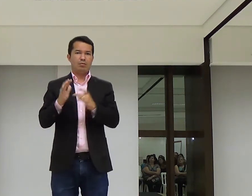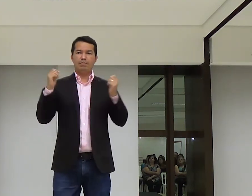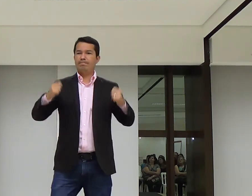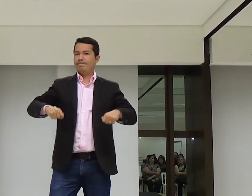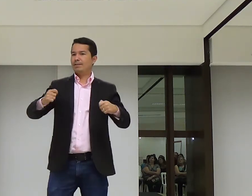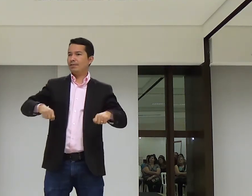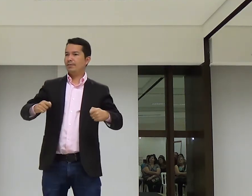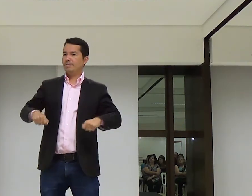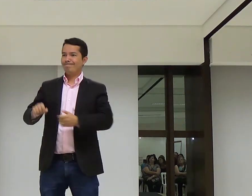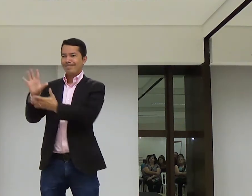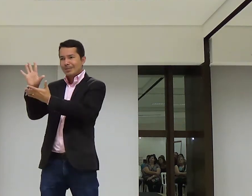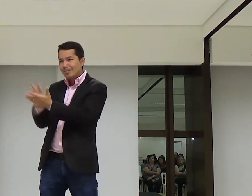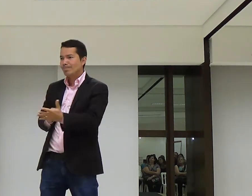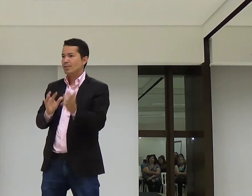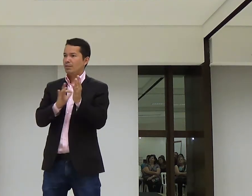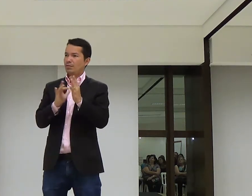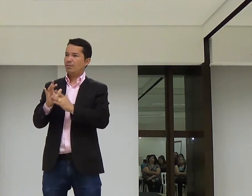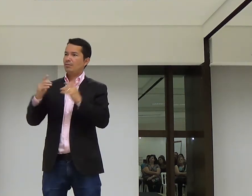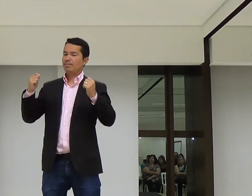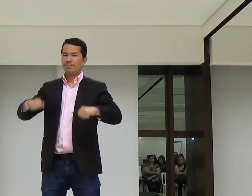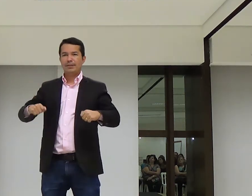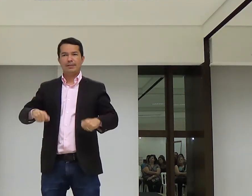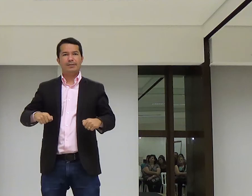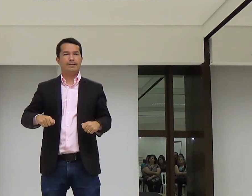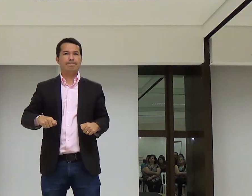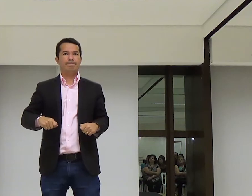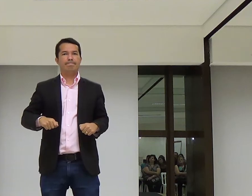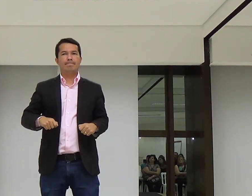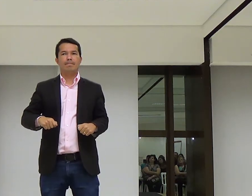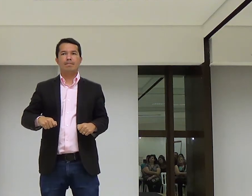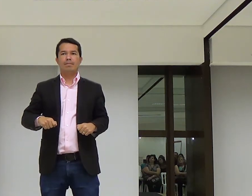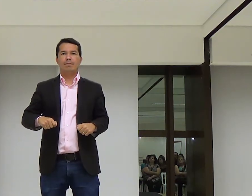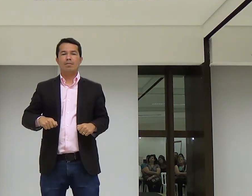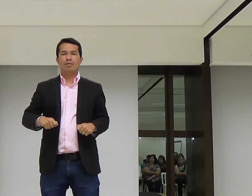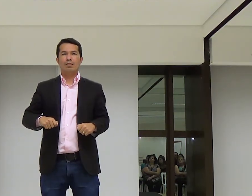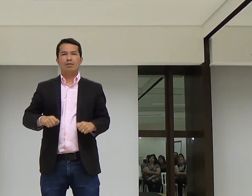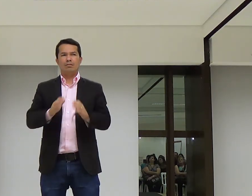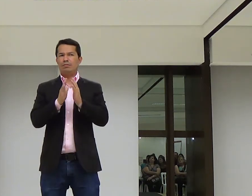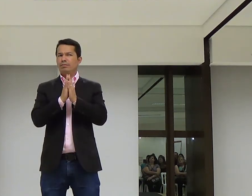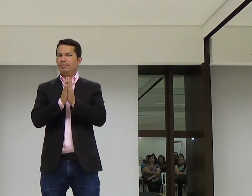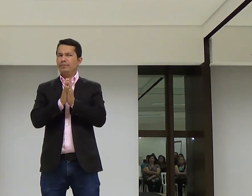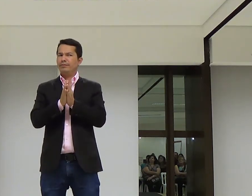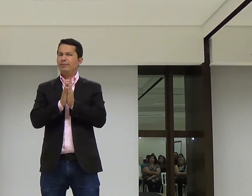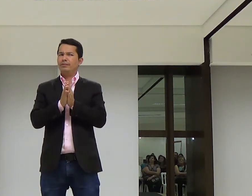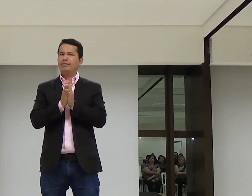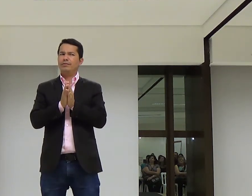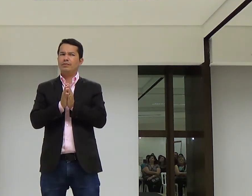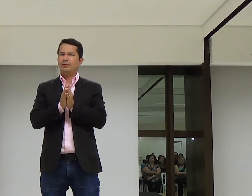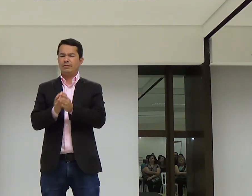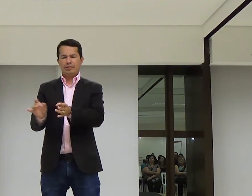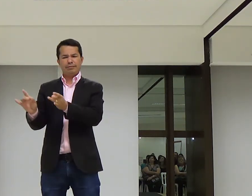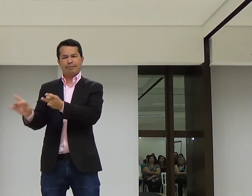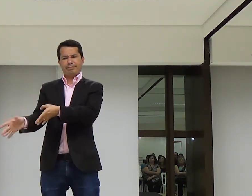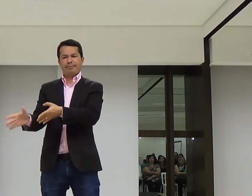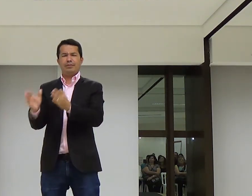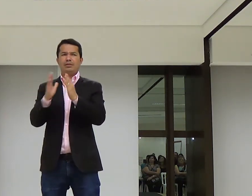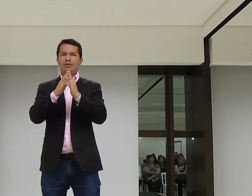copiando a Jesus, você precisa fazer isso, copiar Jesus para que a sua vida fique firme. Por favor,